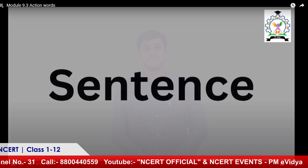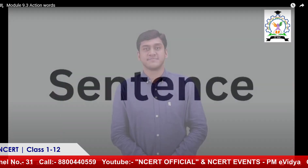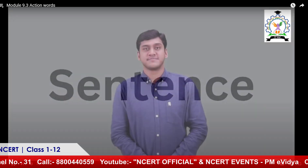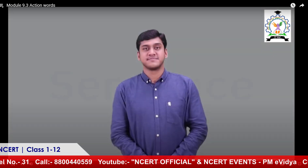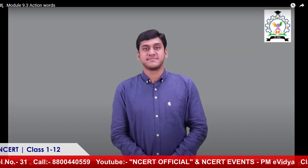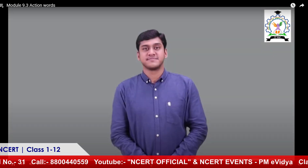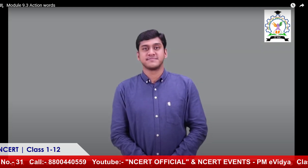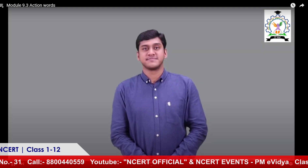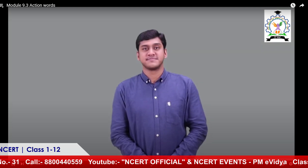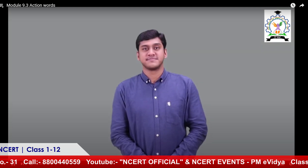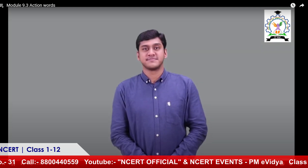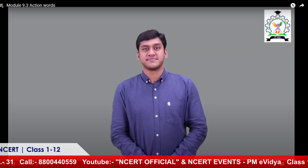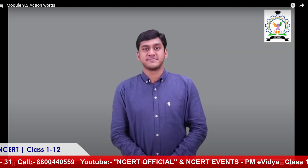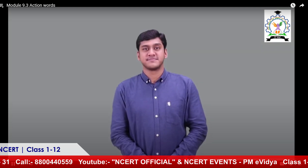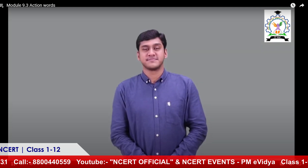वाक्य।